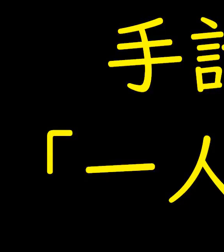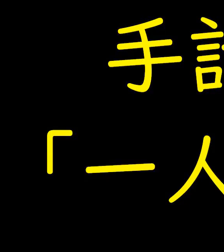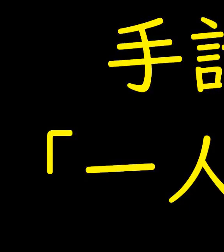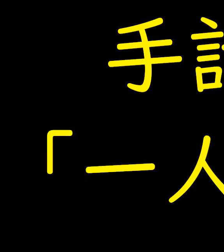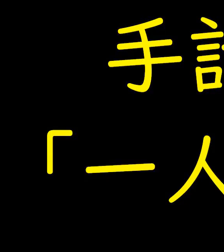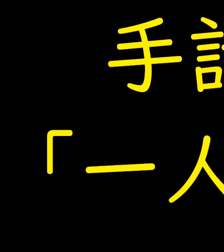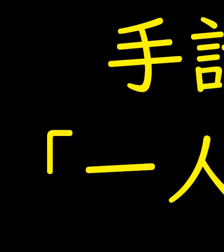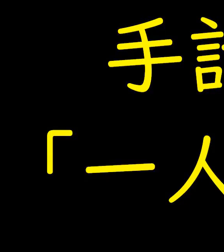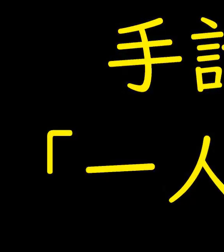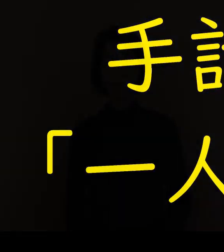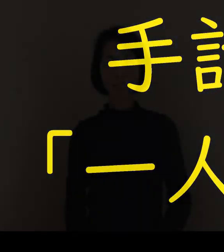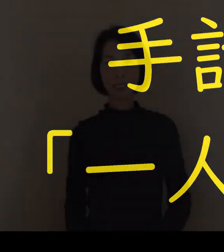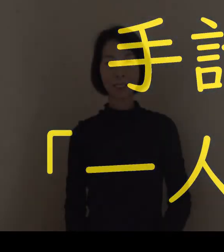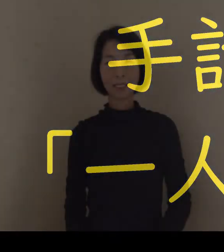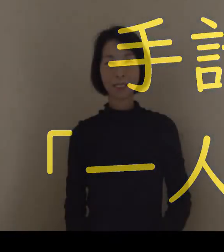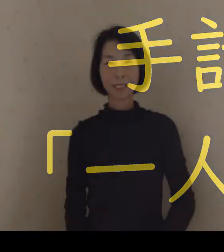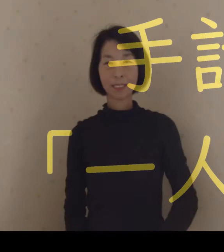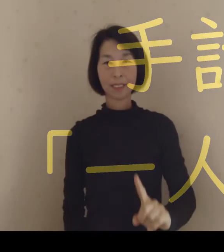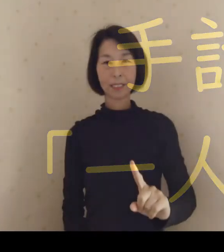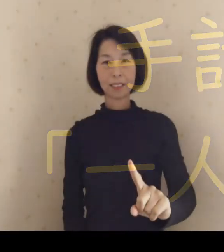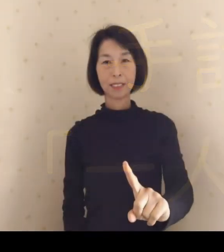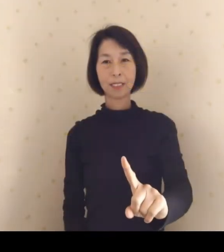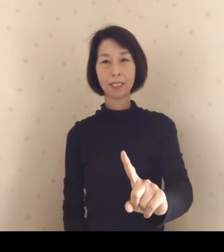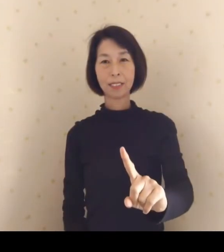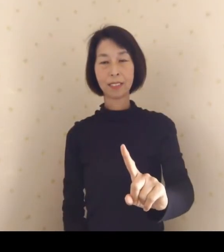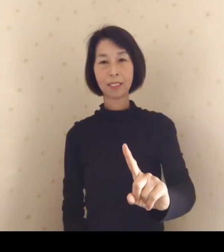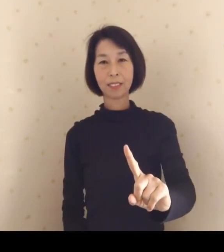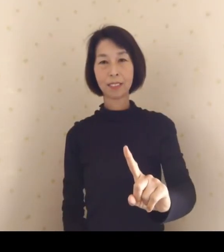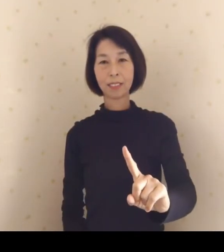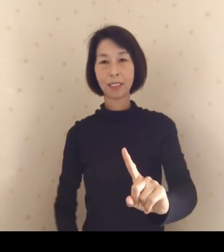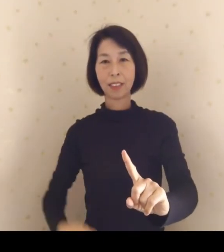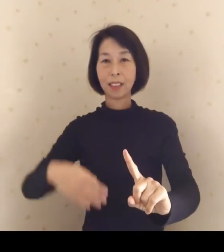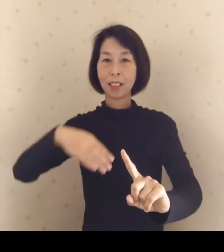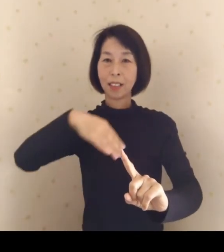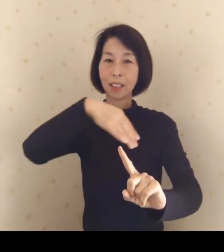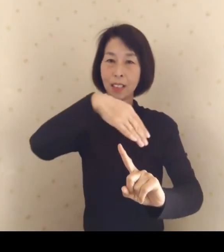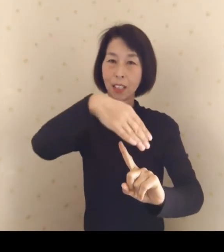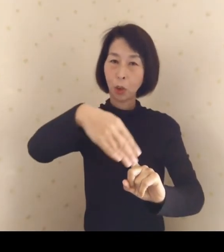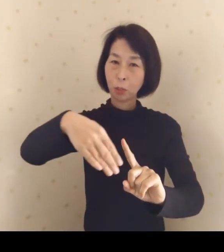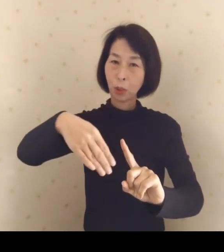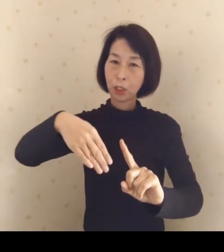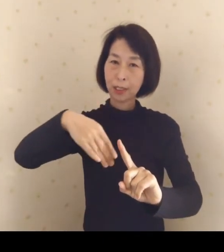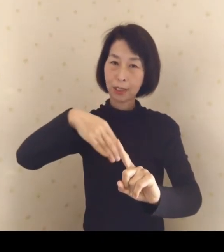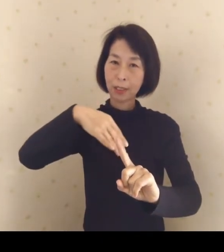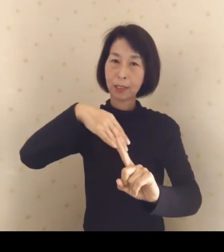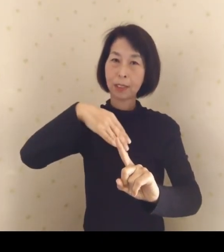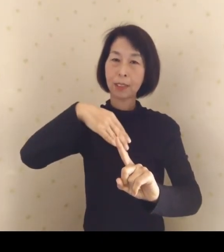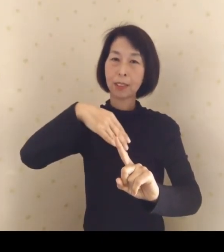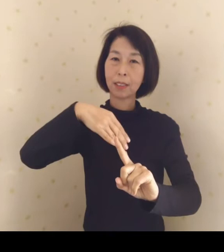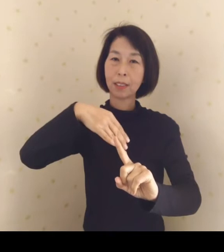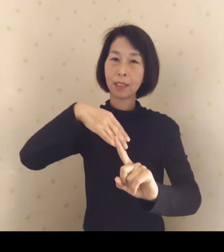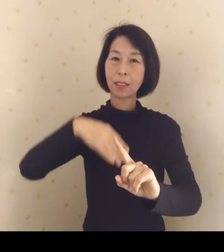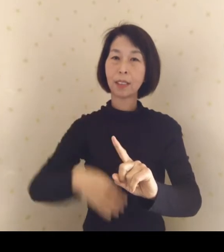手話単語、ひとりぼっちの説明をします。左手人差し指を立て、右手でその周